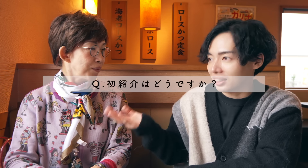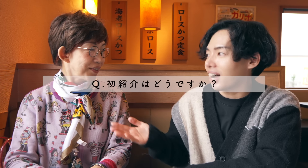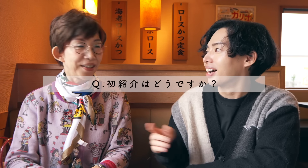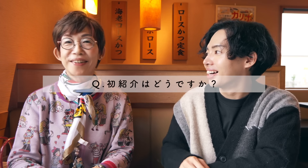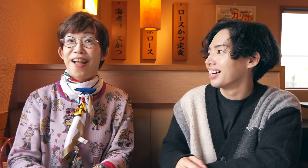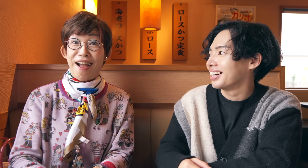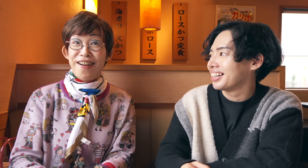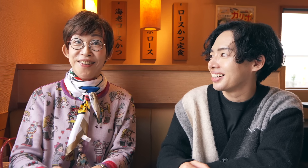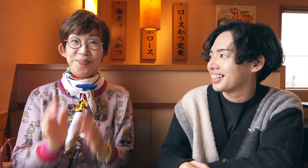か？